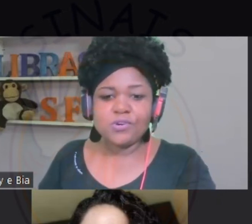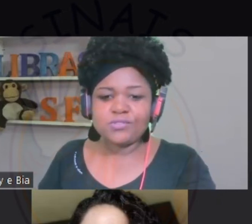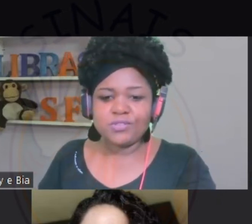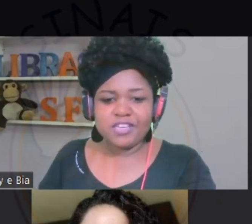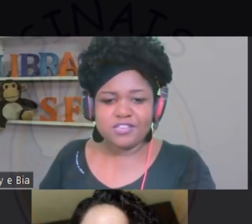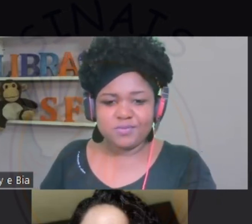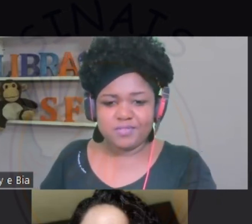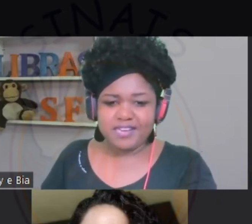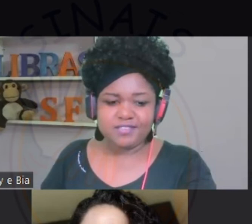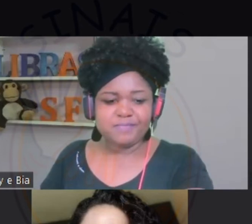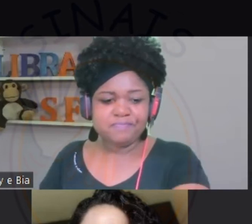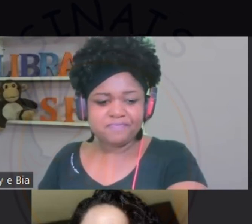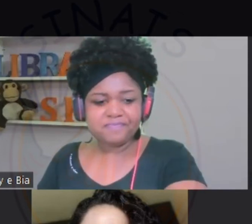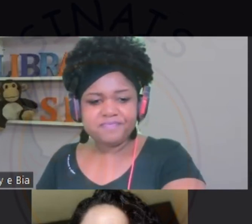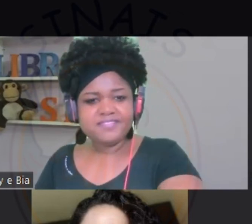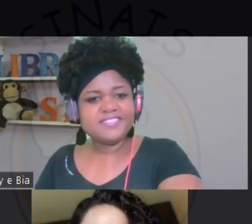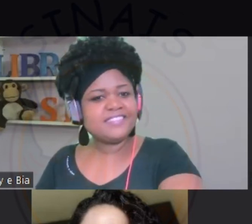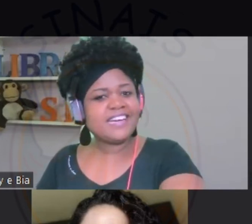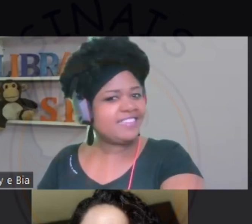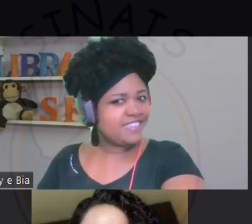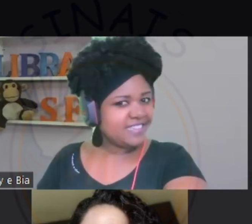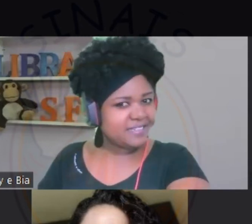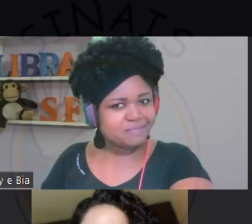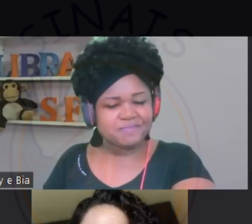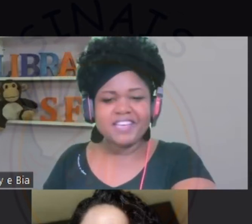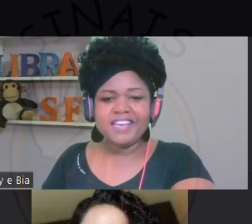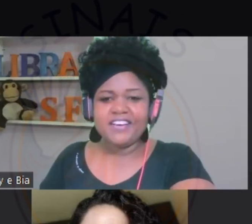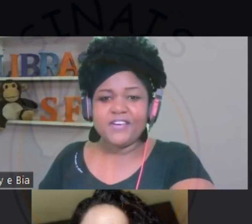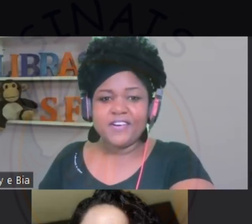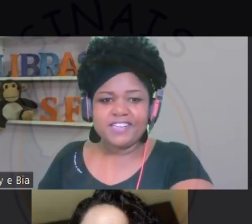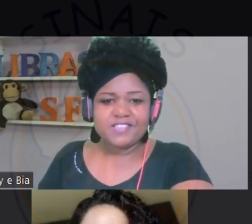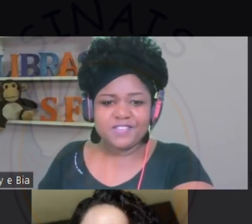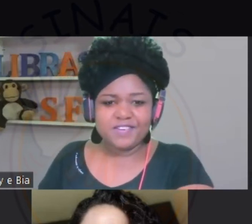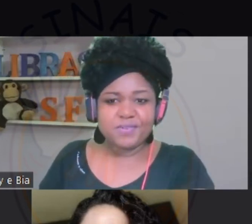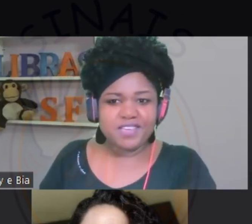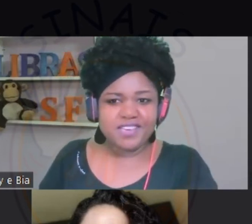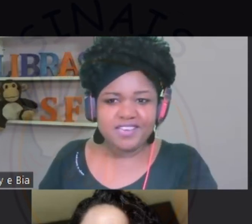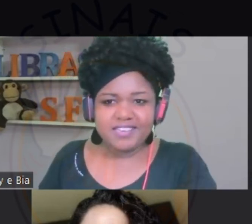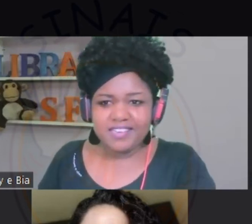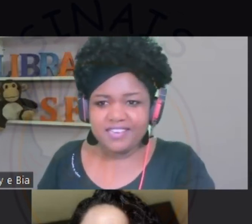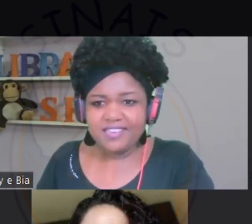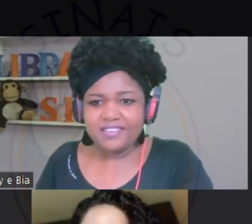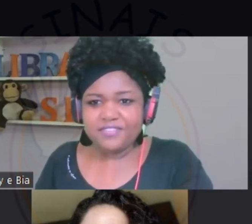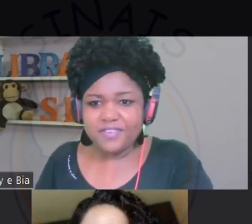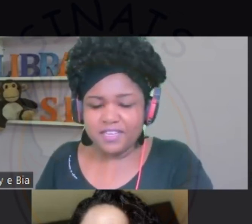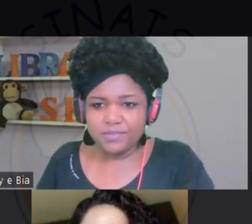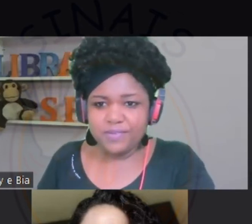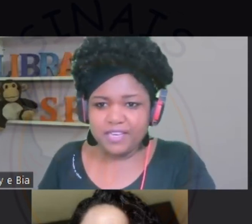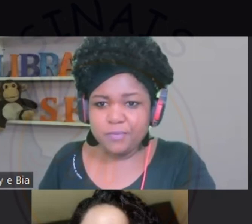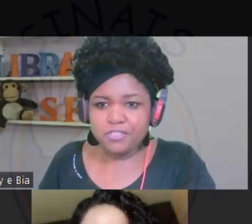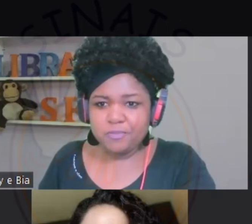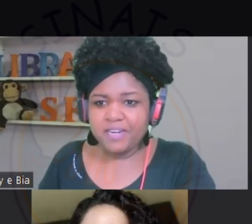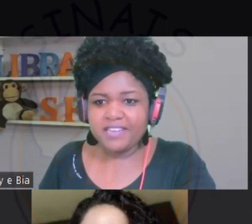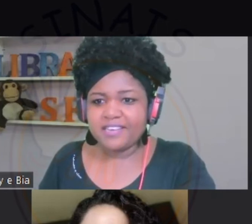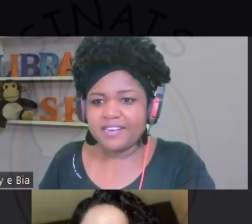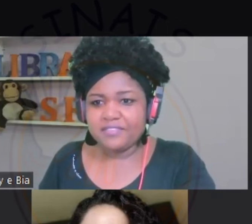outro resultado da Elaine. Olha só o que a Elaine falou, né? Eu pedi para ela gravar